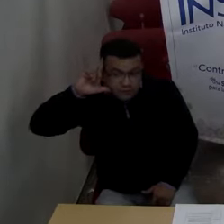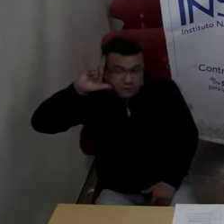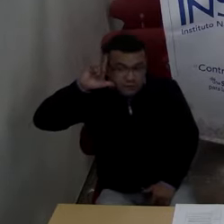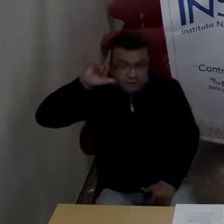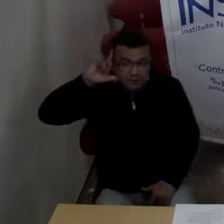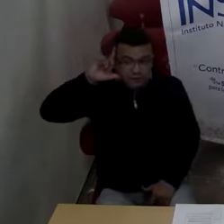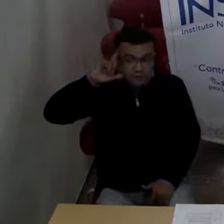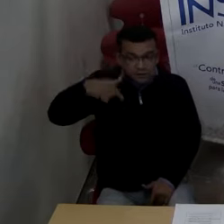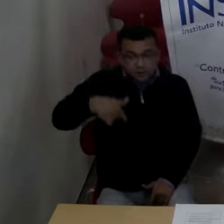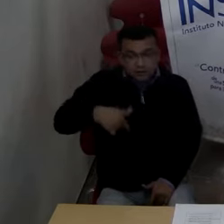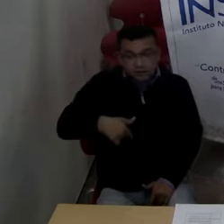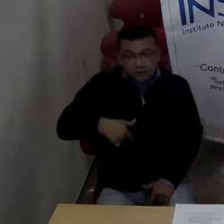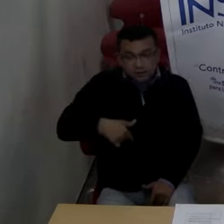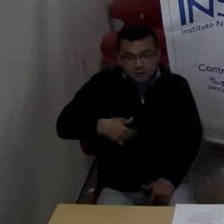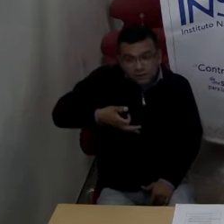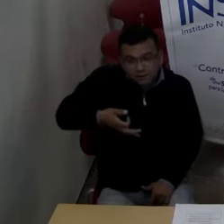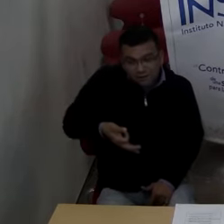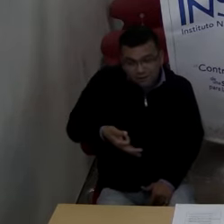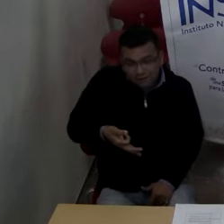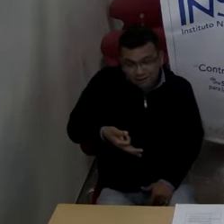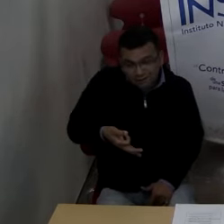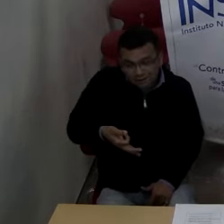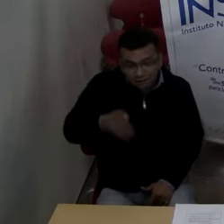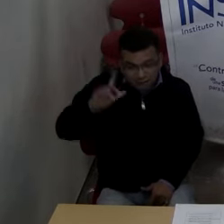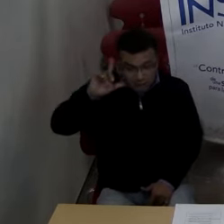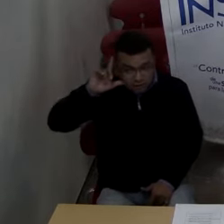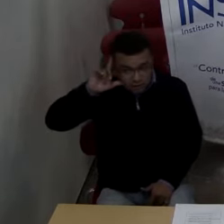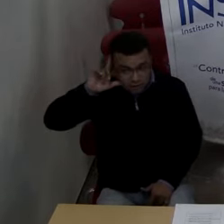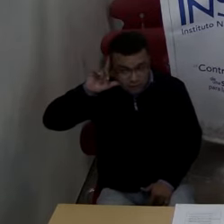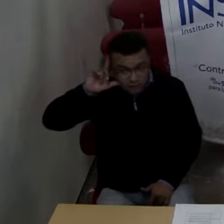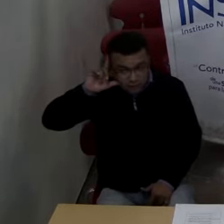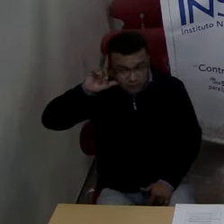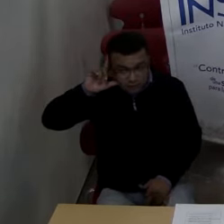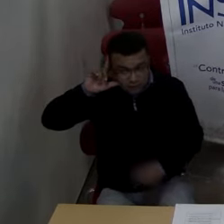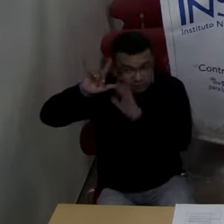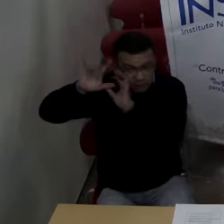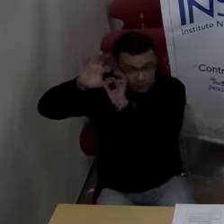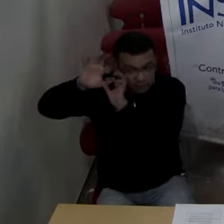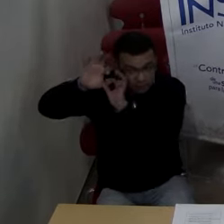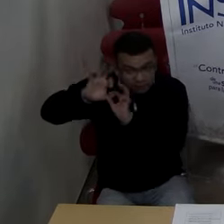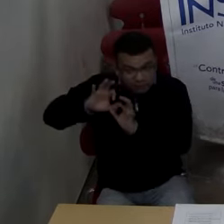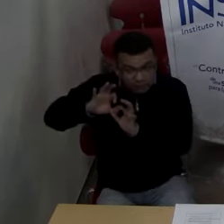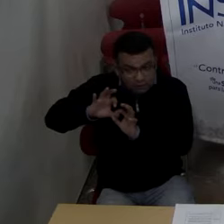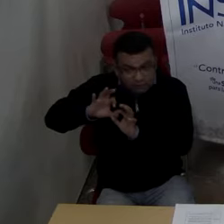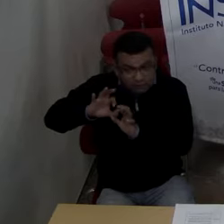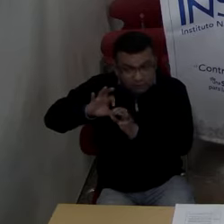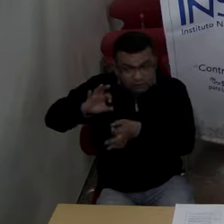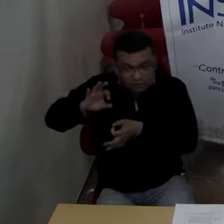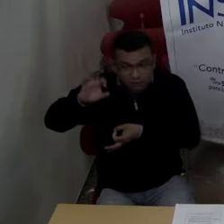que debe ejercitarse para el momento del parto.